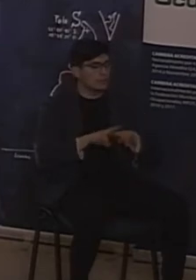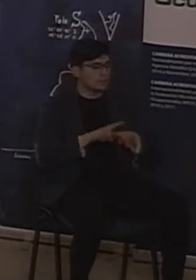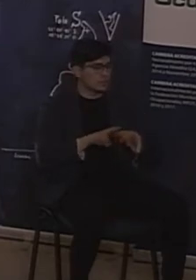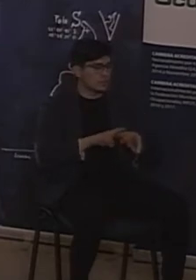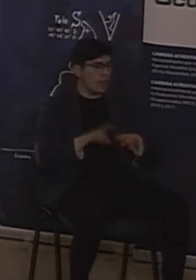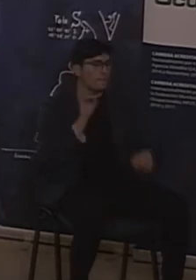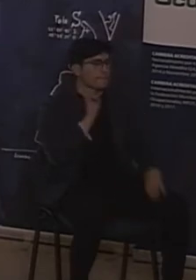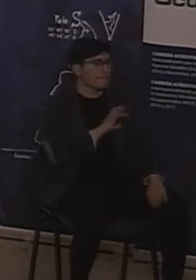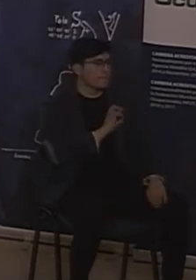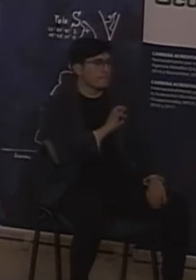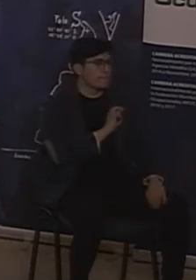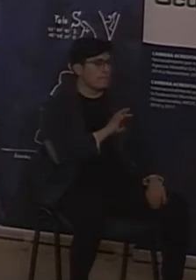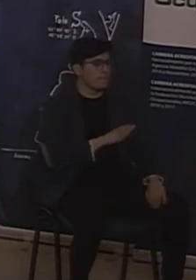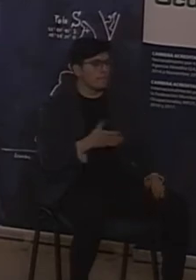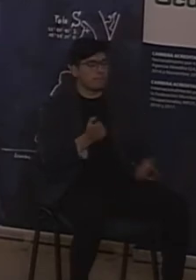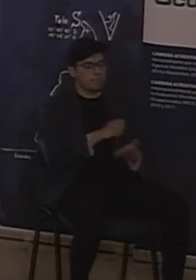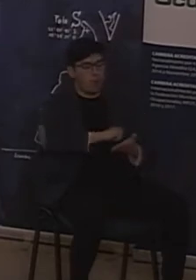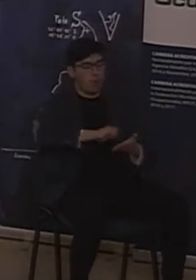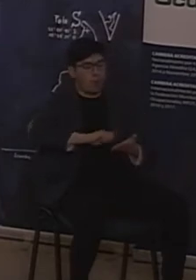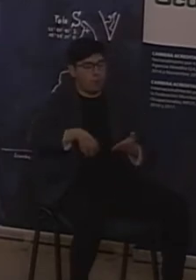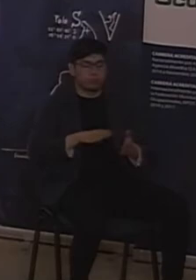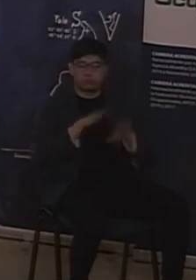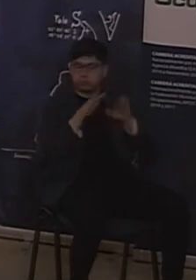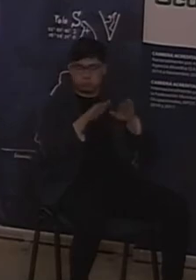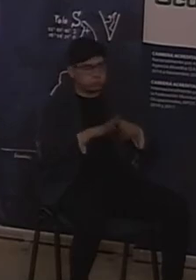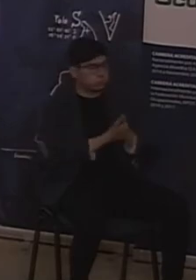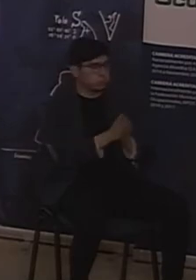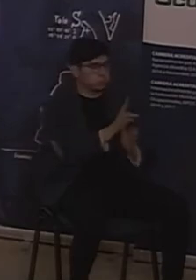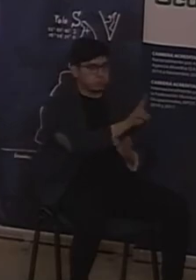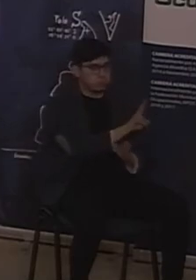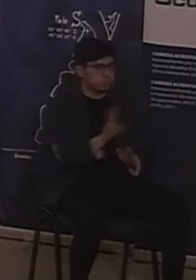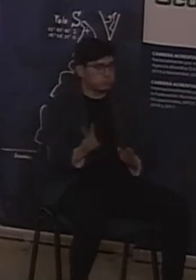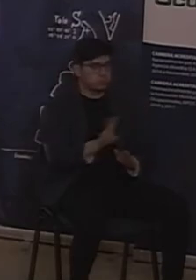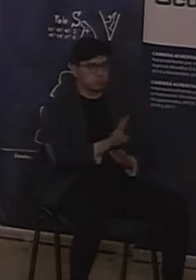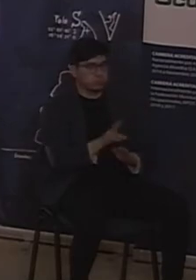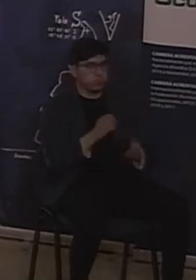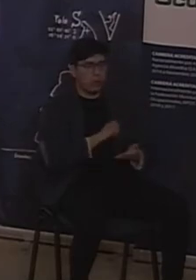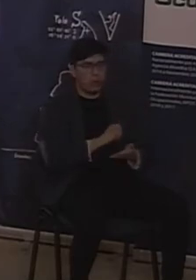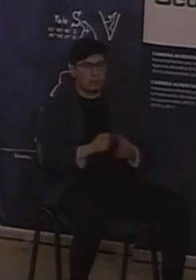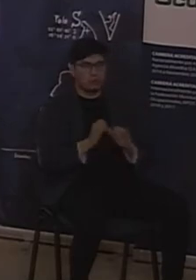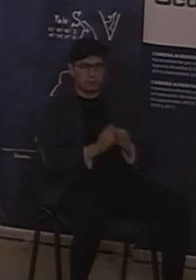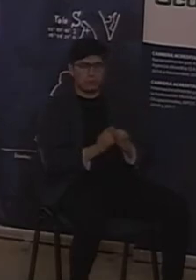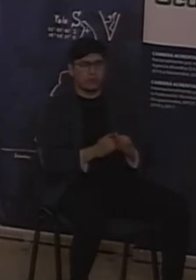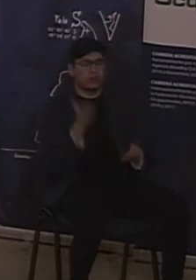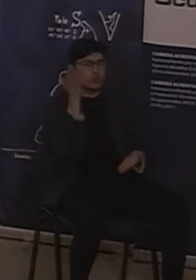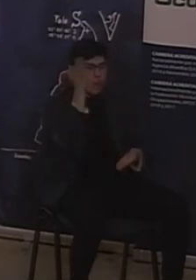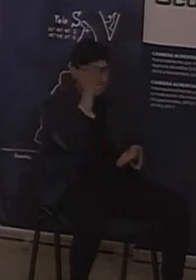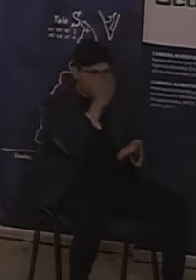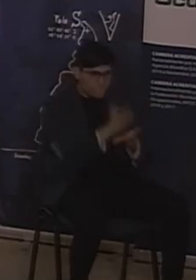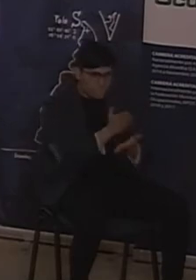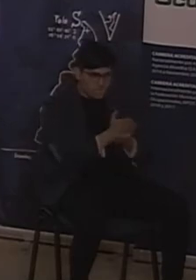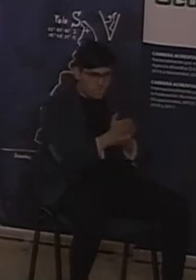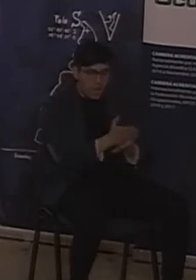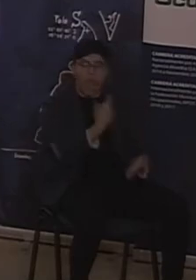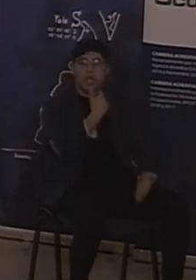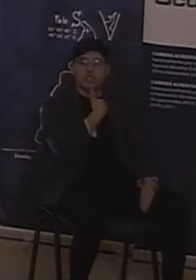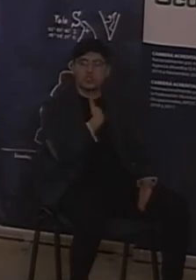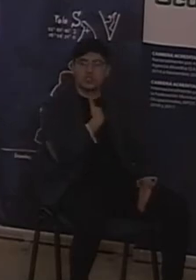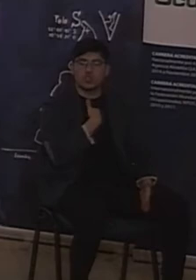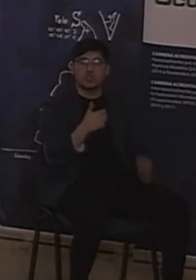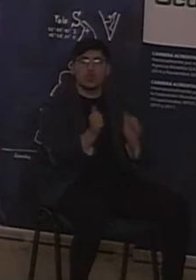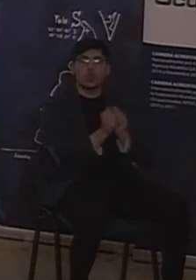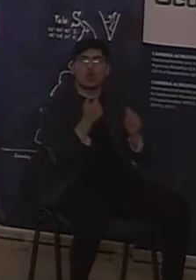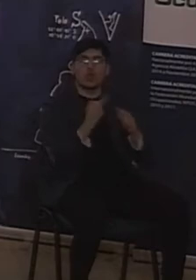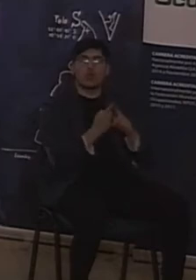suscribió ambos instrumentos y por lo tanto se obliga y por esa razón es que yo junto con otros funcionarios